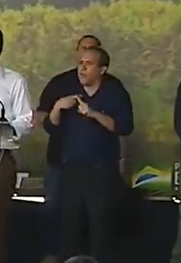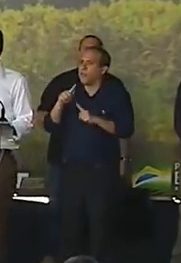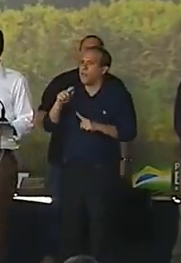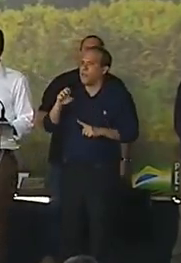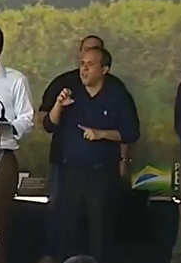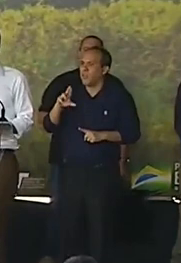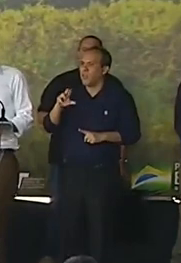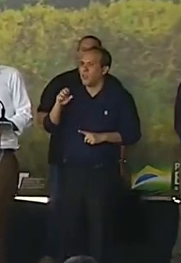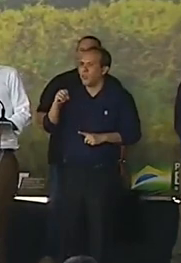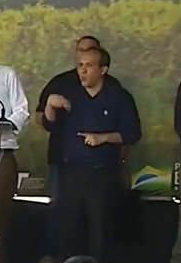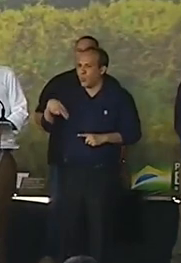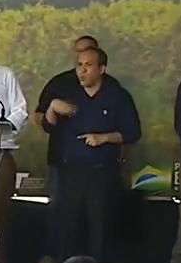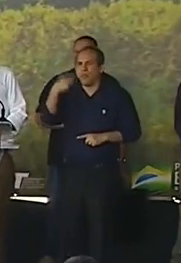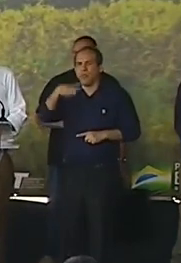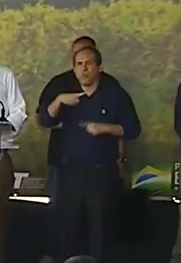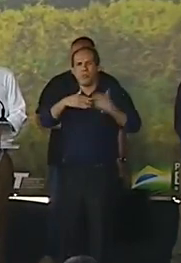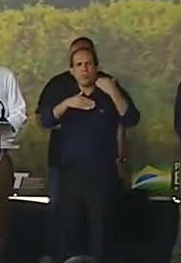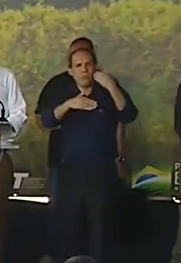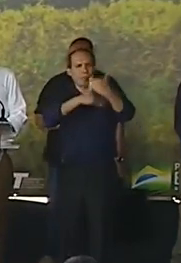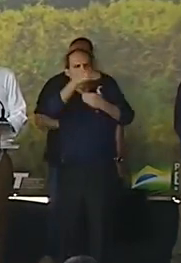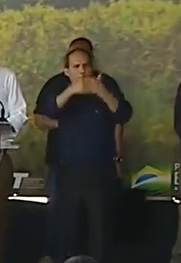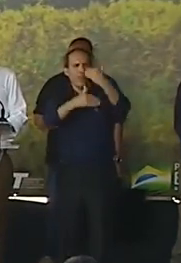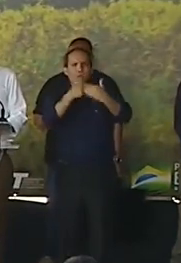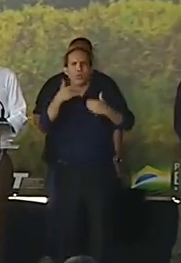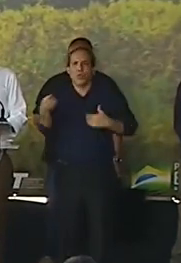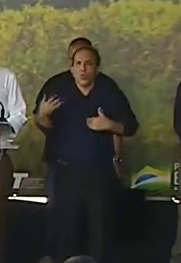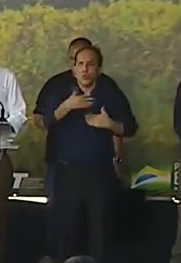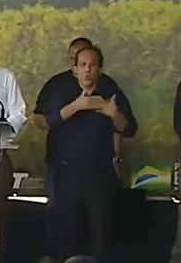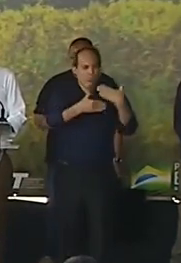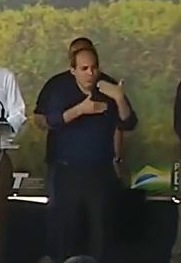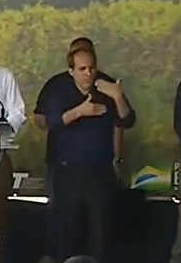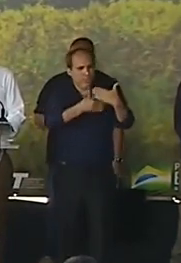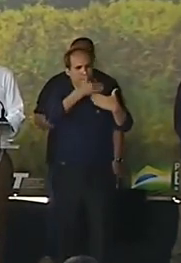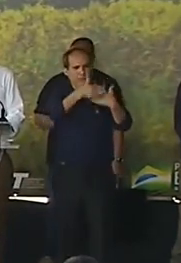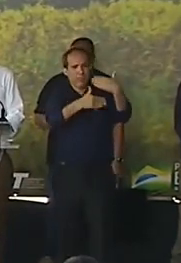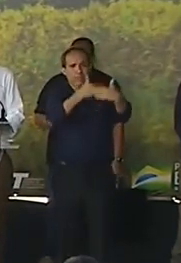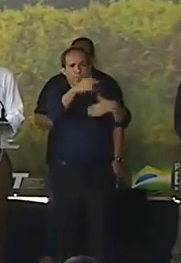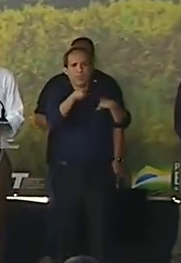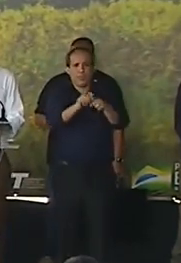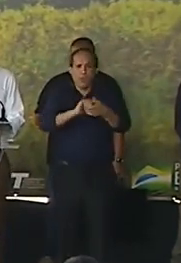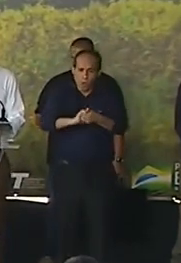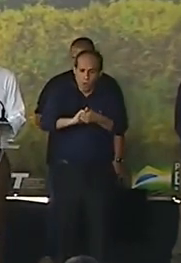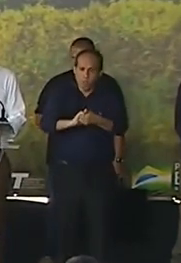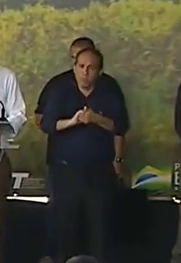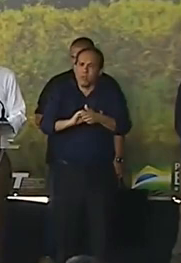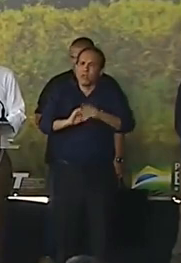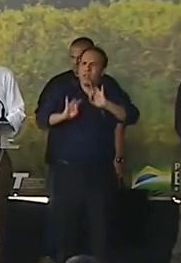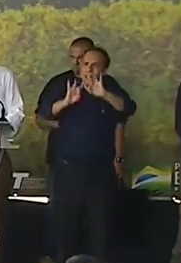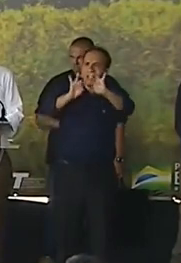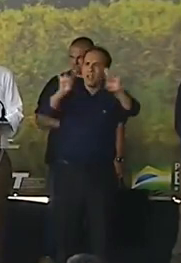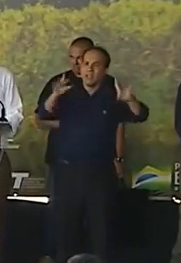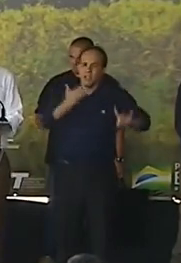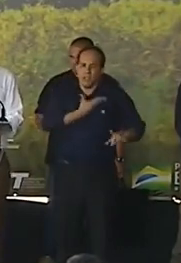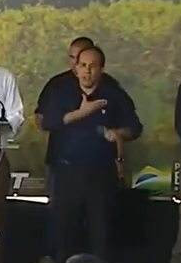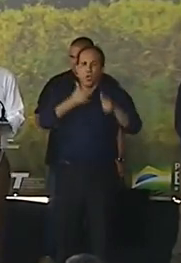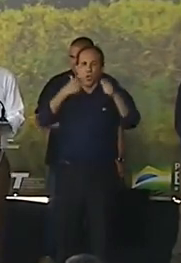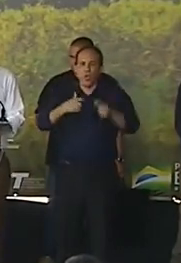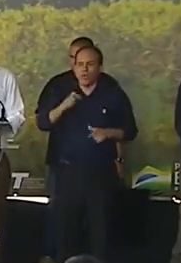Progresso, e cumprimentando o Novo Progresso, estender os meus cumprimentos aos amigos de